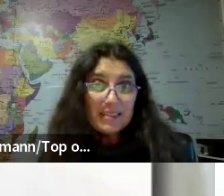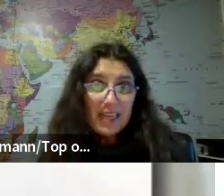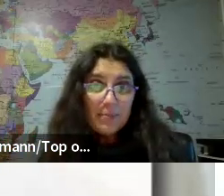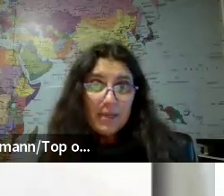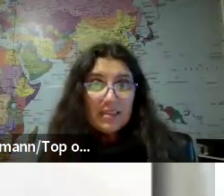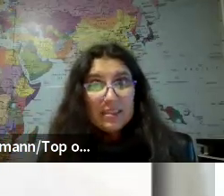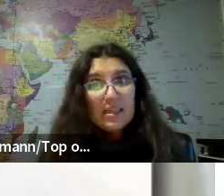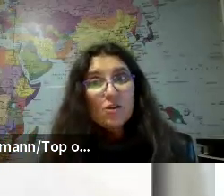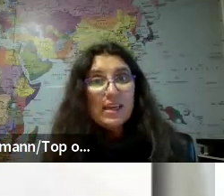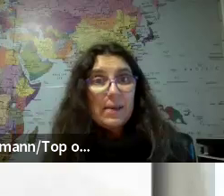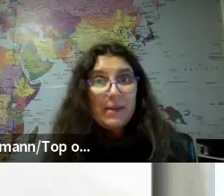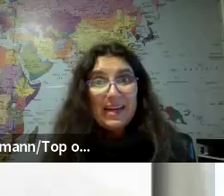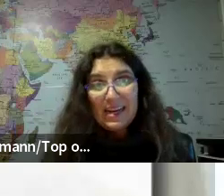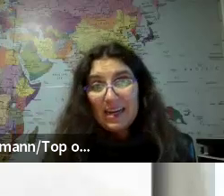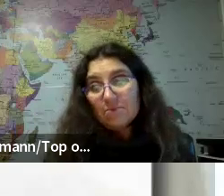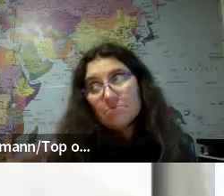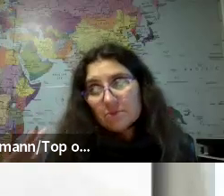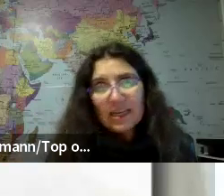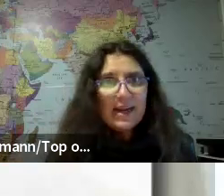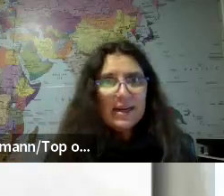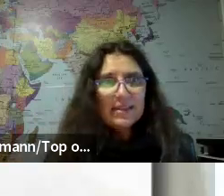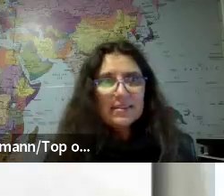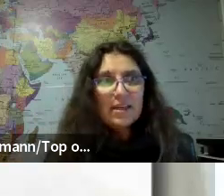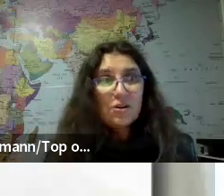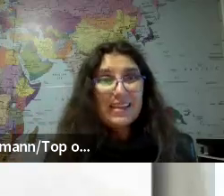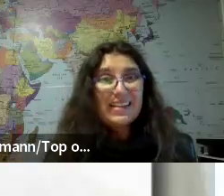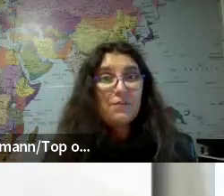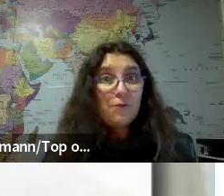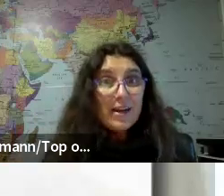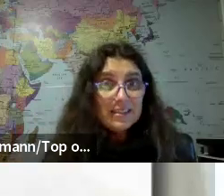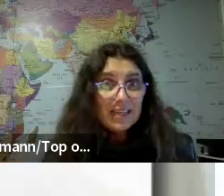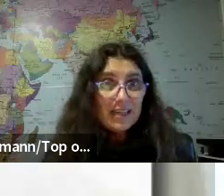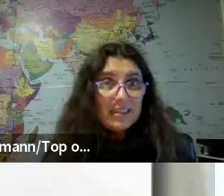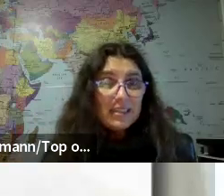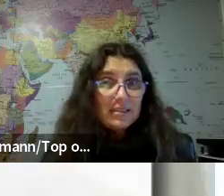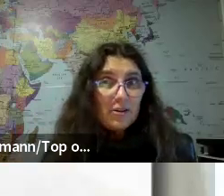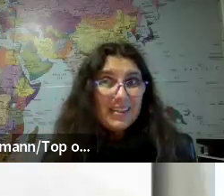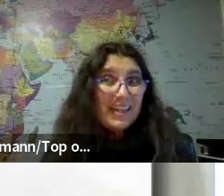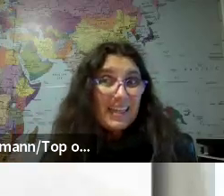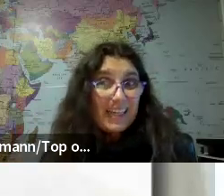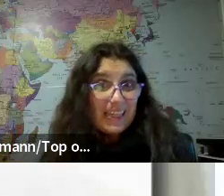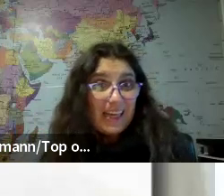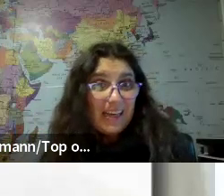para desplazarme, tengo que manejar cargas, tengo que tener fuerza, tengo que tener